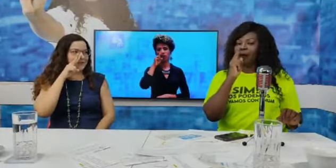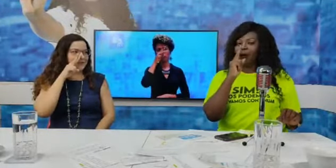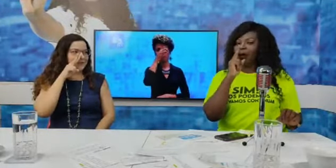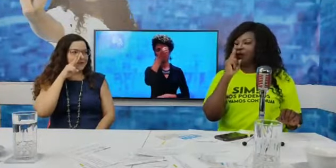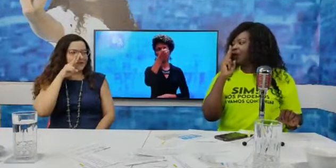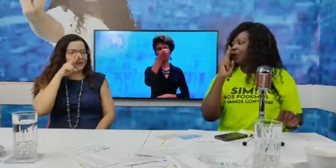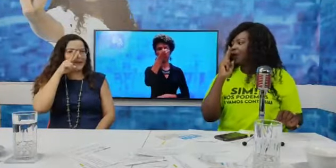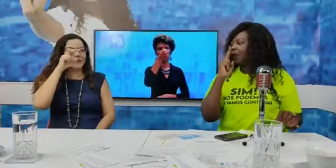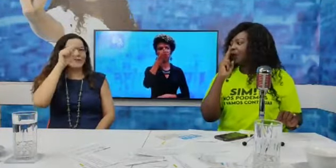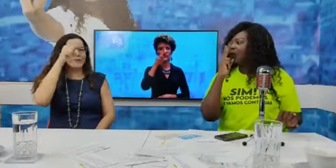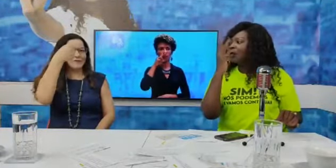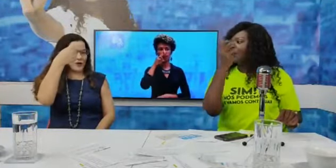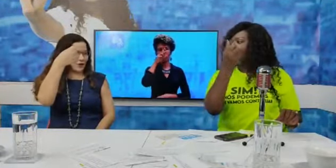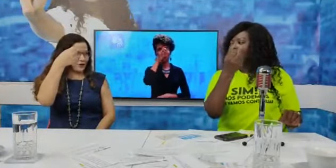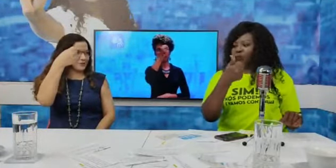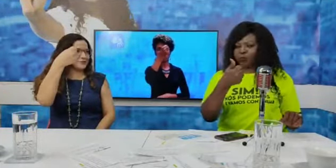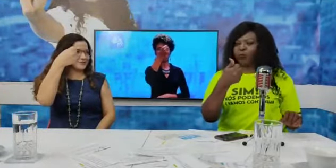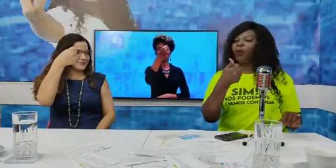Aqui?